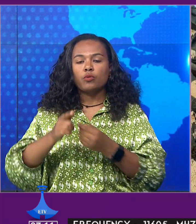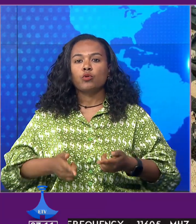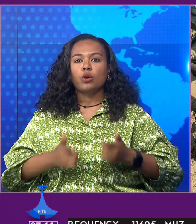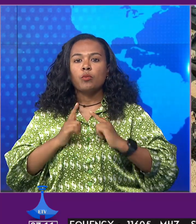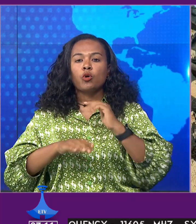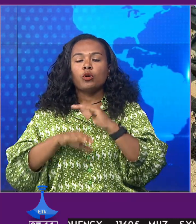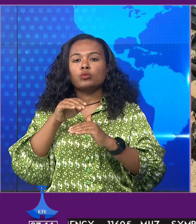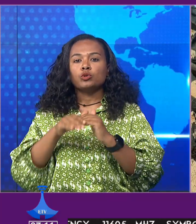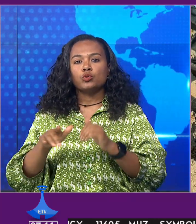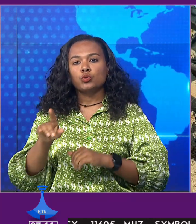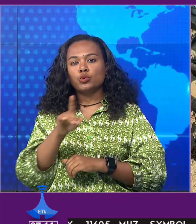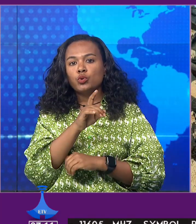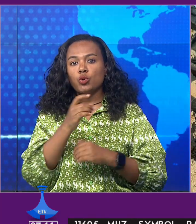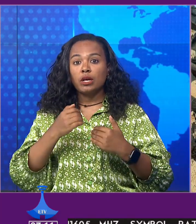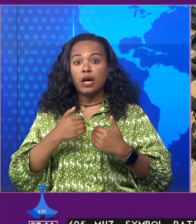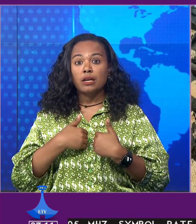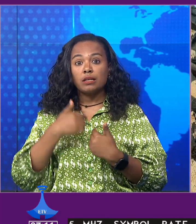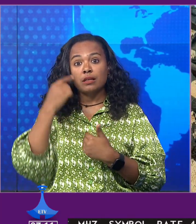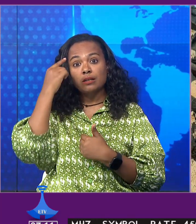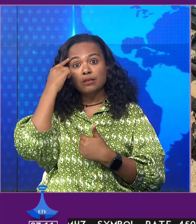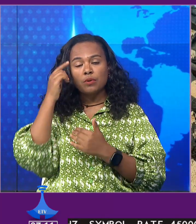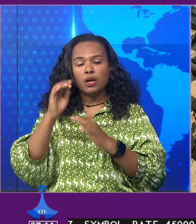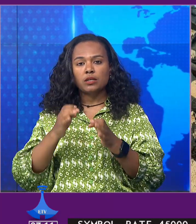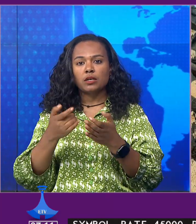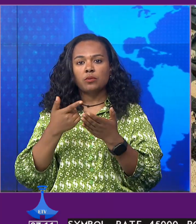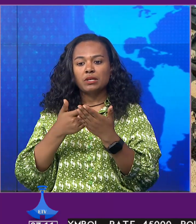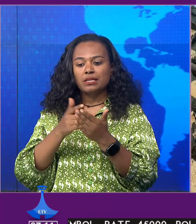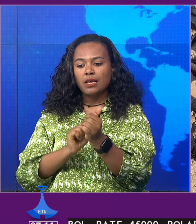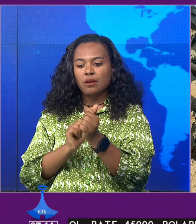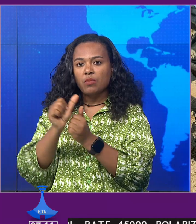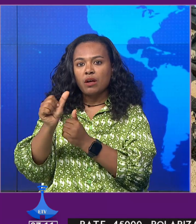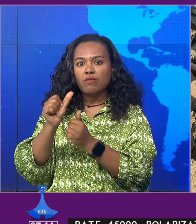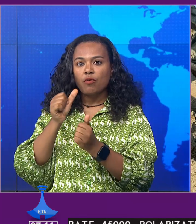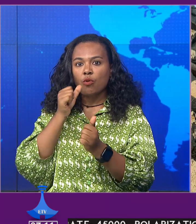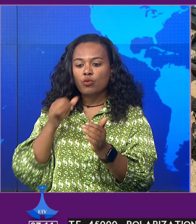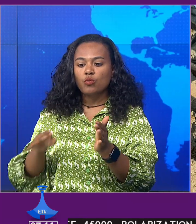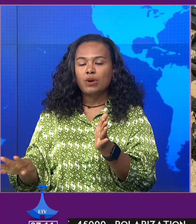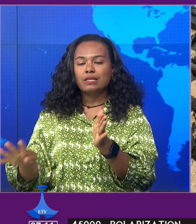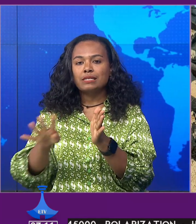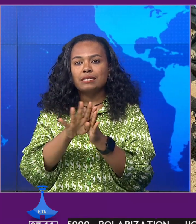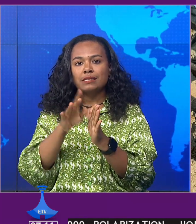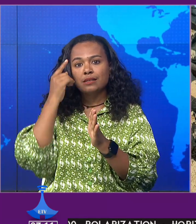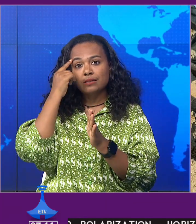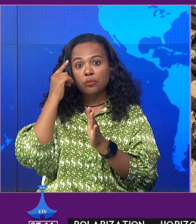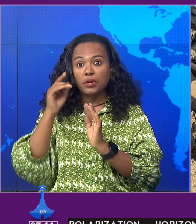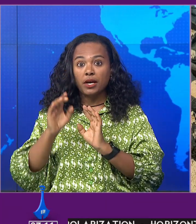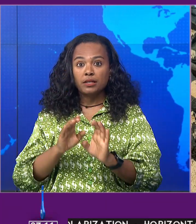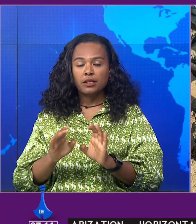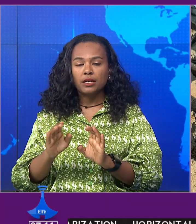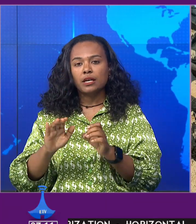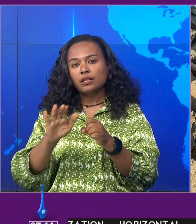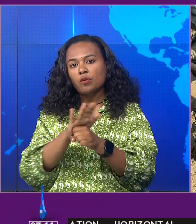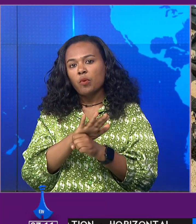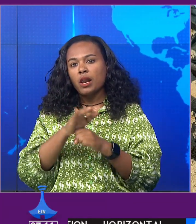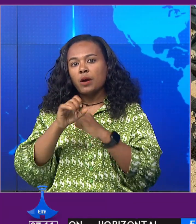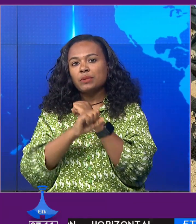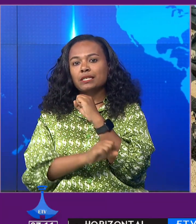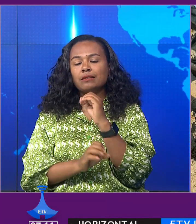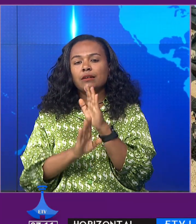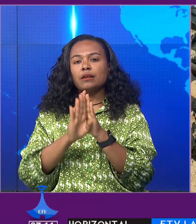ምቹ እንዲሆን ያንንም ታሳቢ ያደረገ በዚህ ጋር የሚያልፈውንም ወንዝ ታሳቢ ያደረገ የተሟላ መሰረተ ልማት